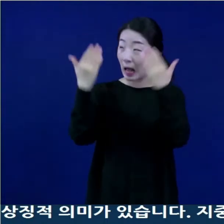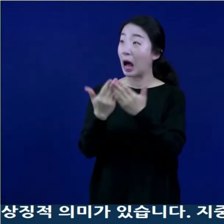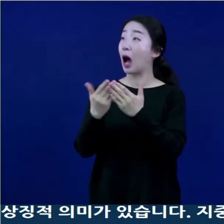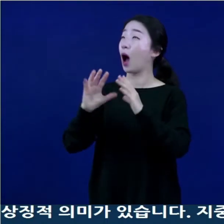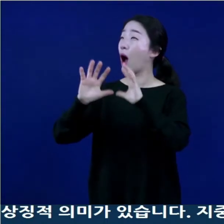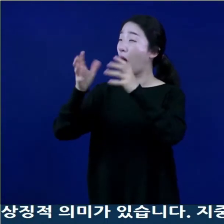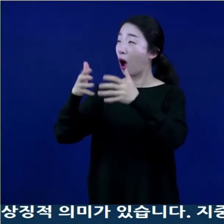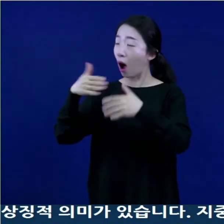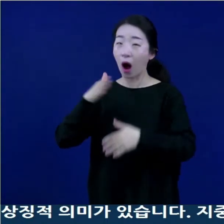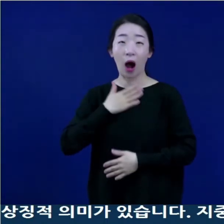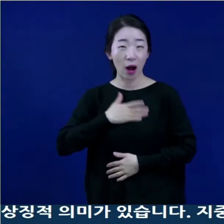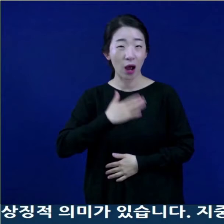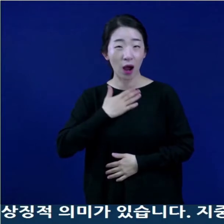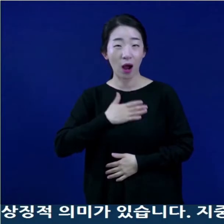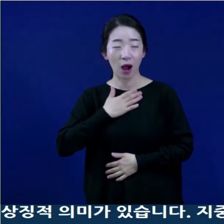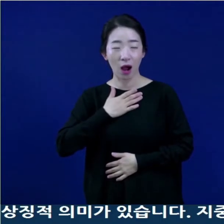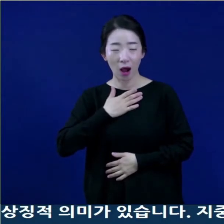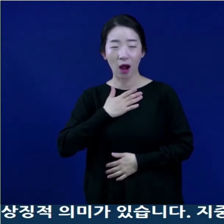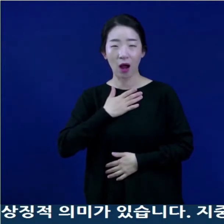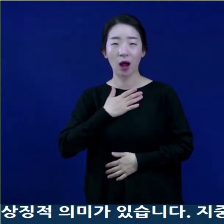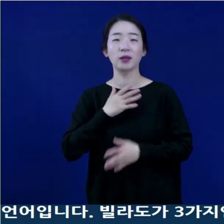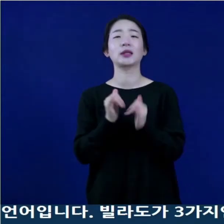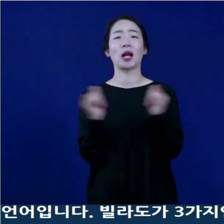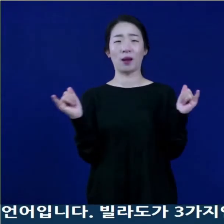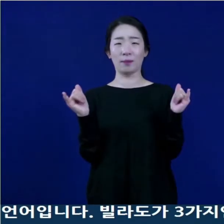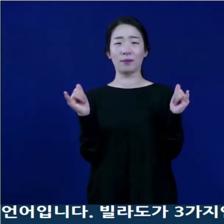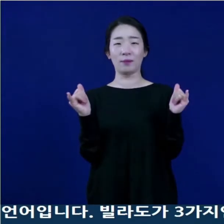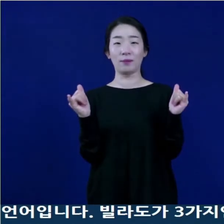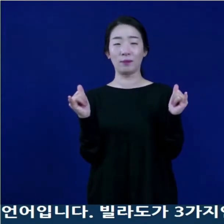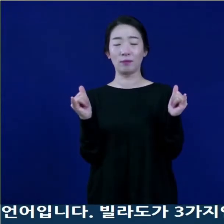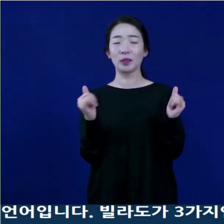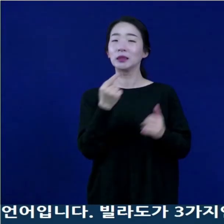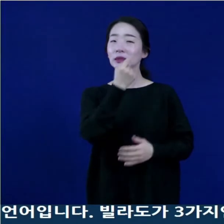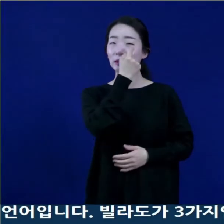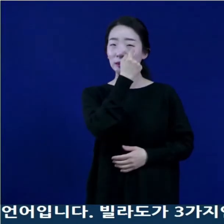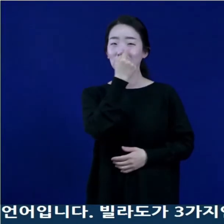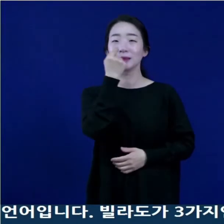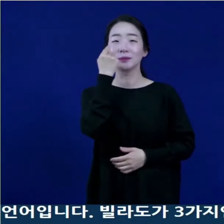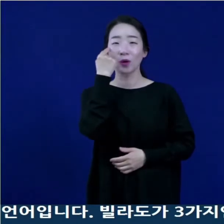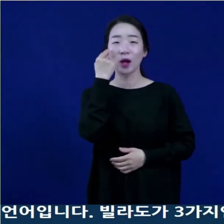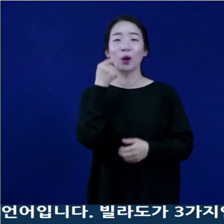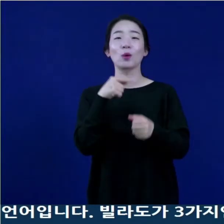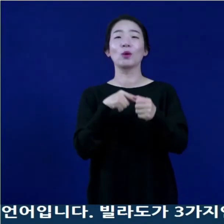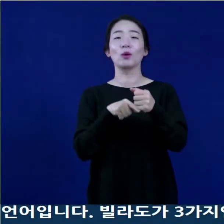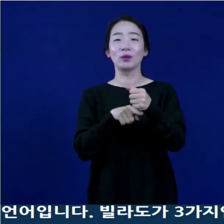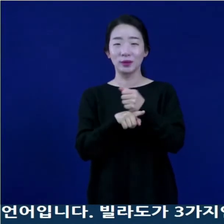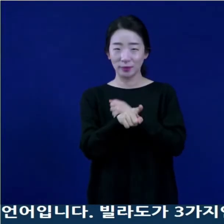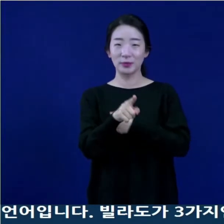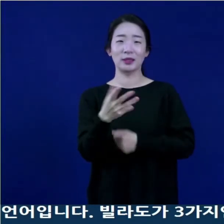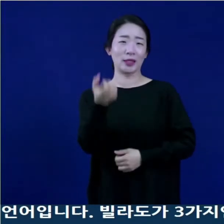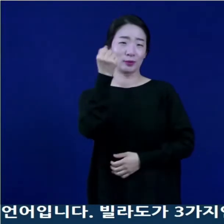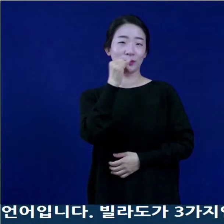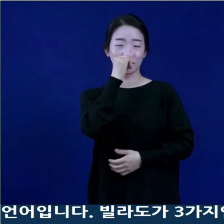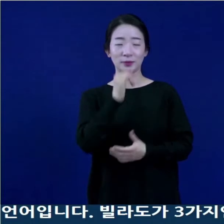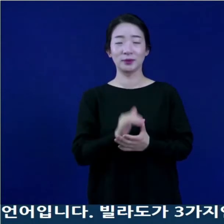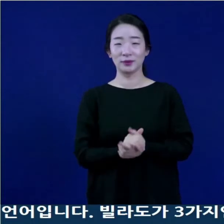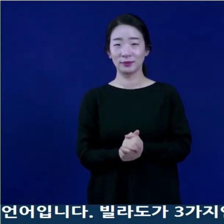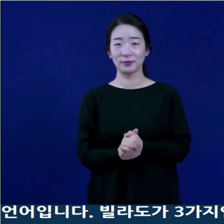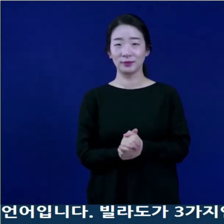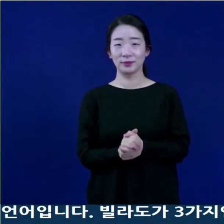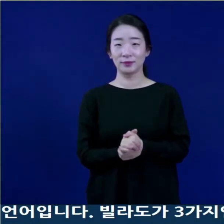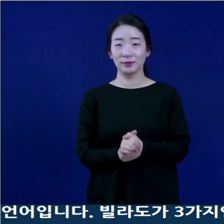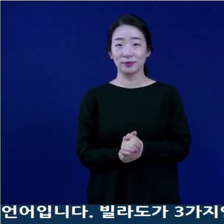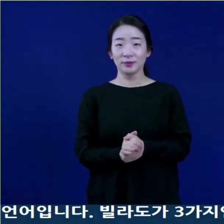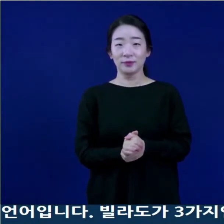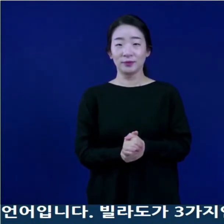인물이다, 예수님의 통치가 온 세상에 펼쳐 있다, 이런 의미를 추가적으로 준다라고 해석할